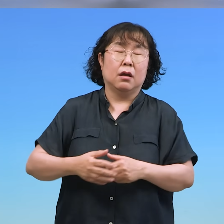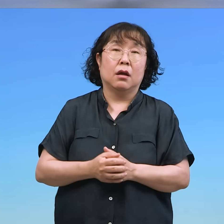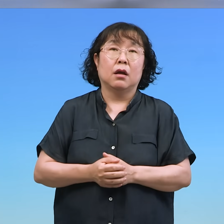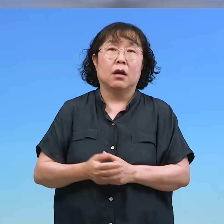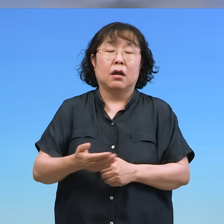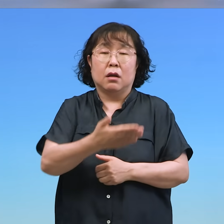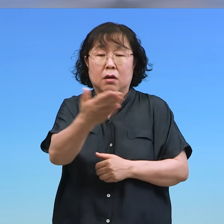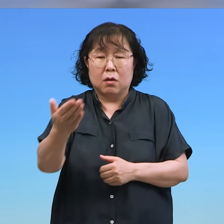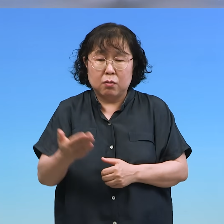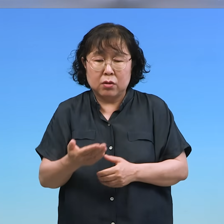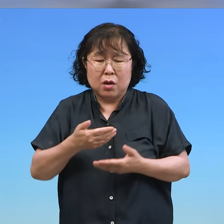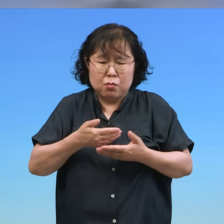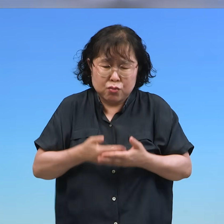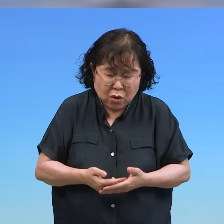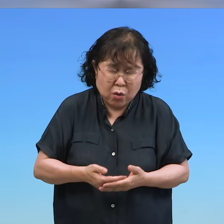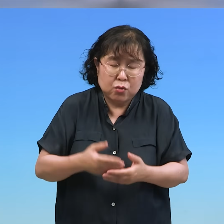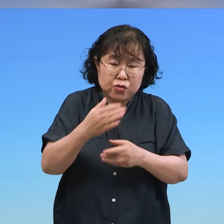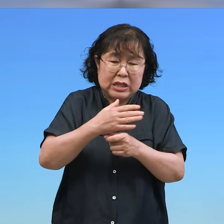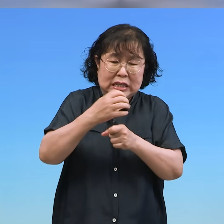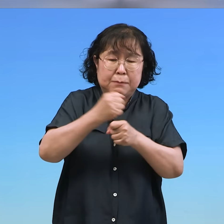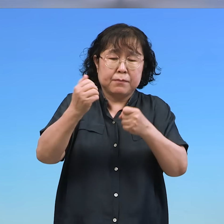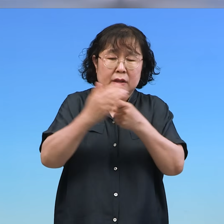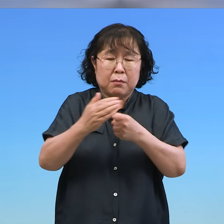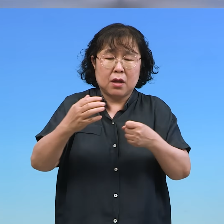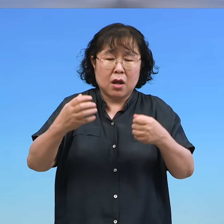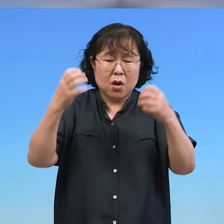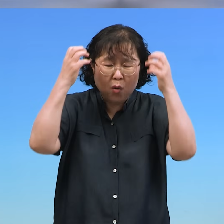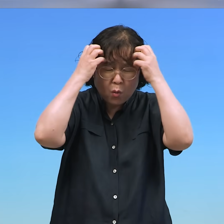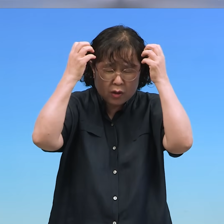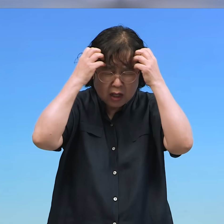여러분, 그 무거운 짐 지고 왜 그렇게 고생하세요?